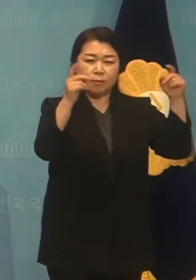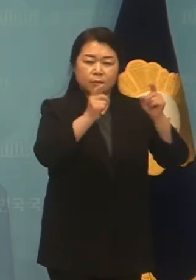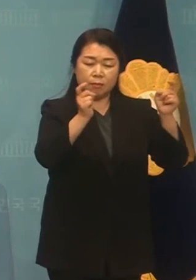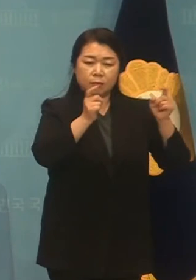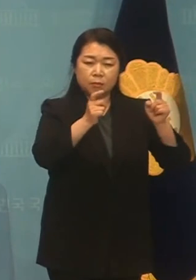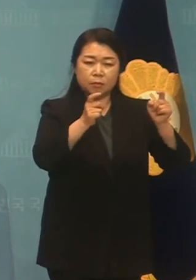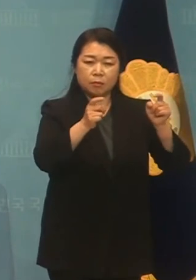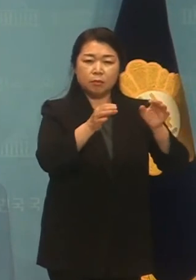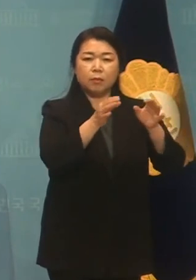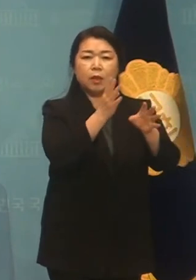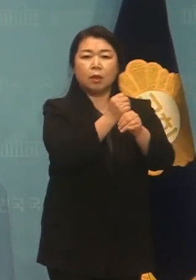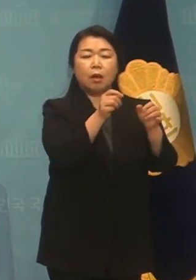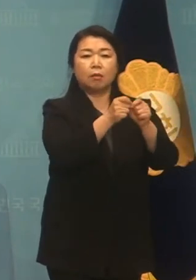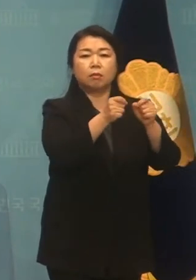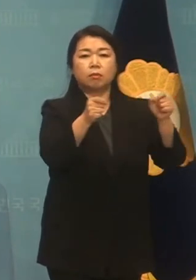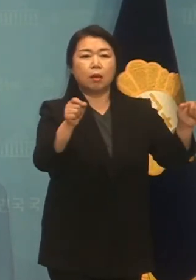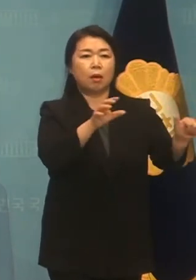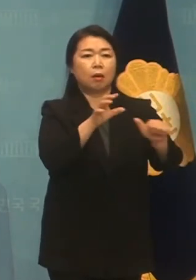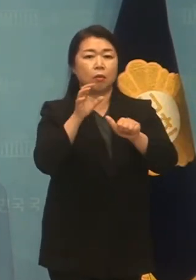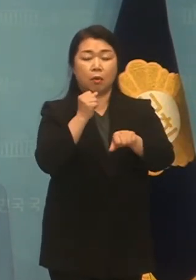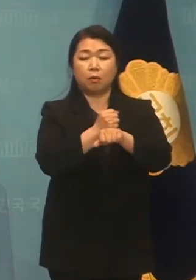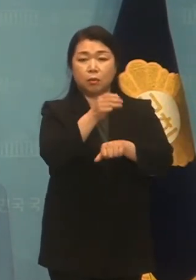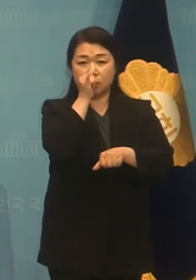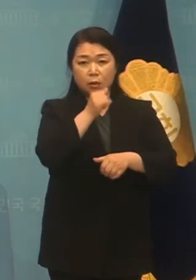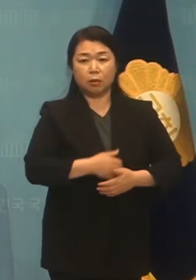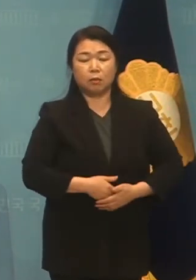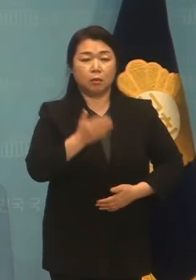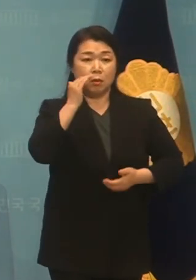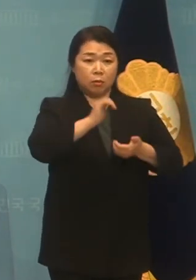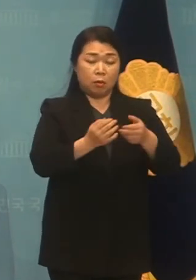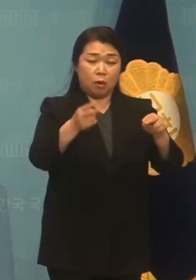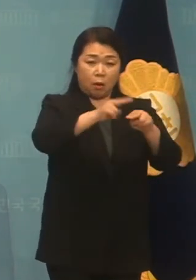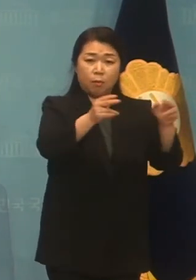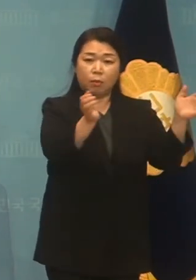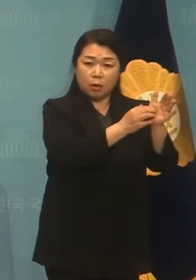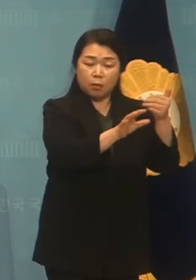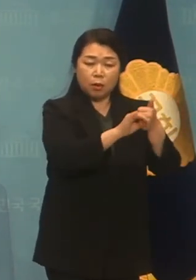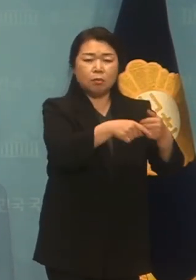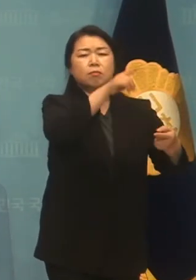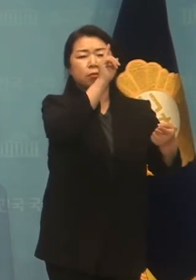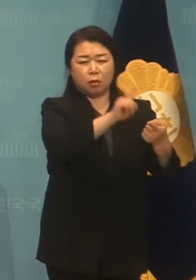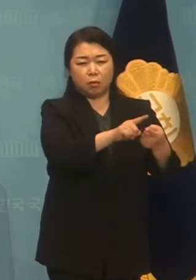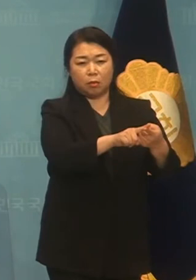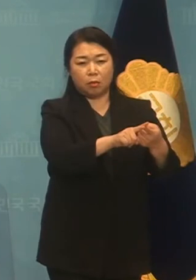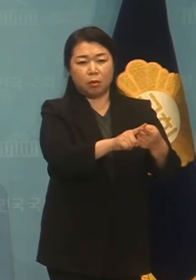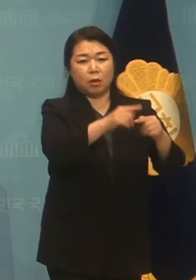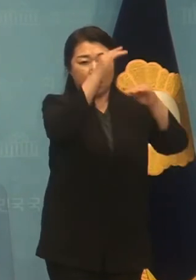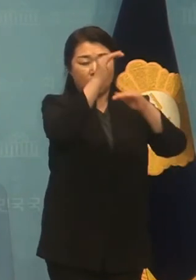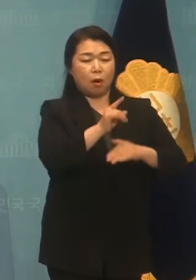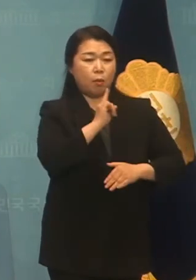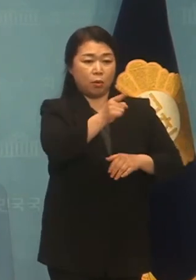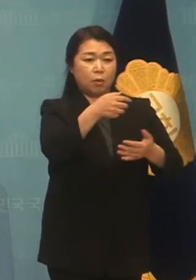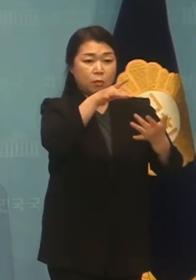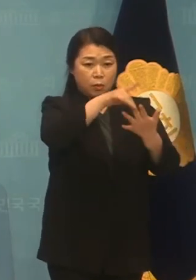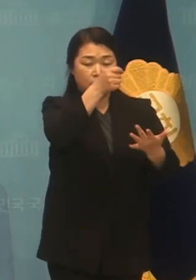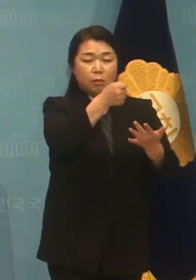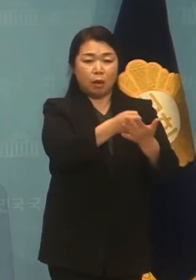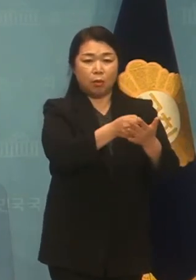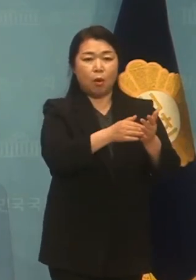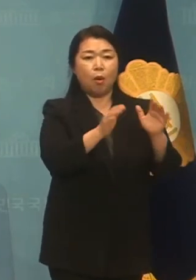이러한 수단으로 이용하고 있습니다. 청문회가 끝나면 청문회 경과보고서가 채택이